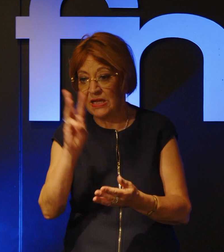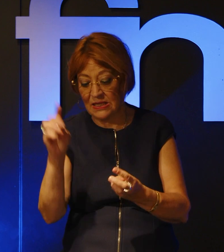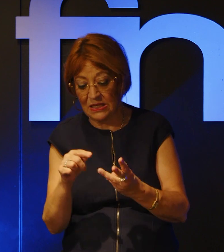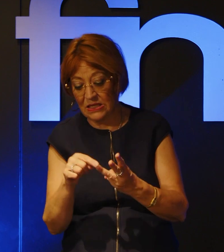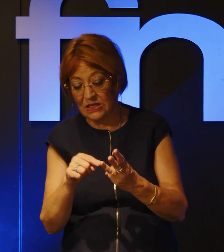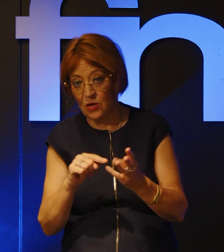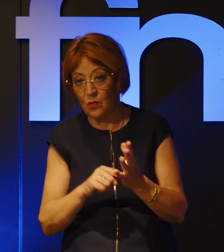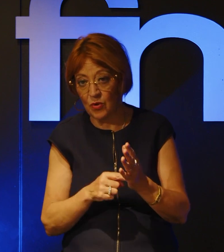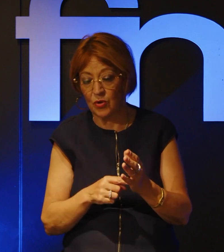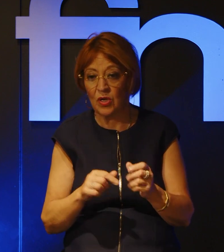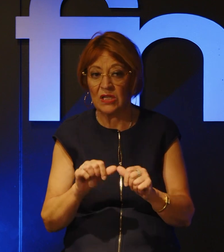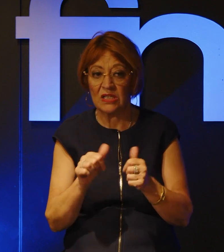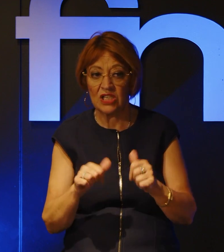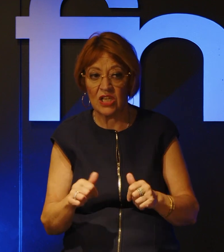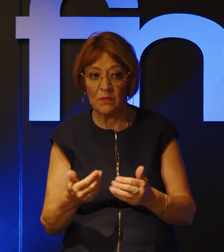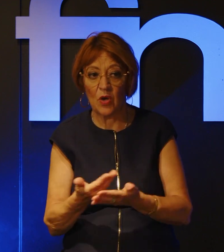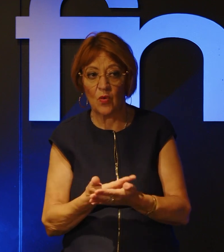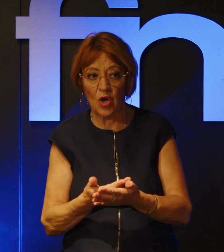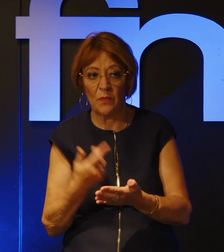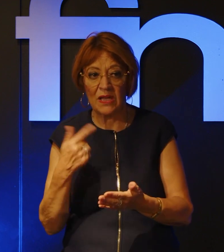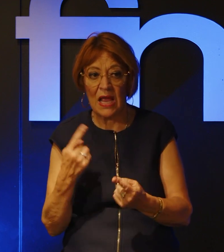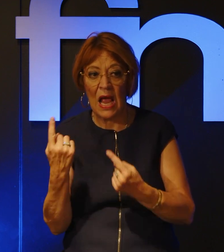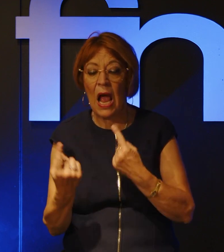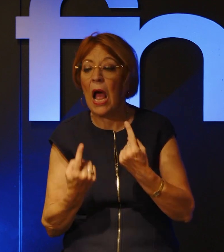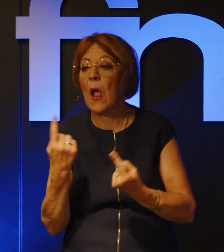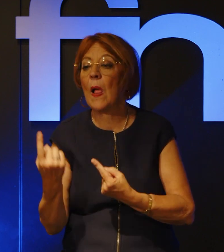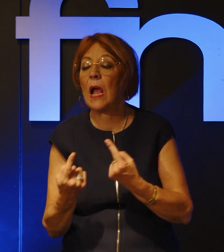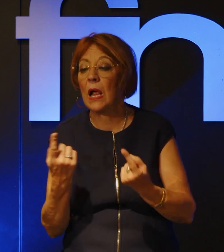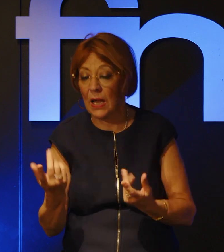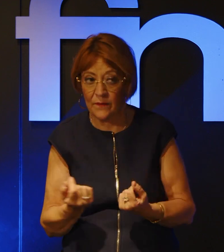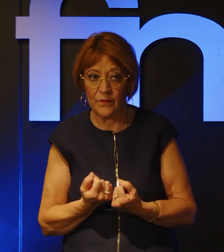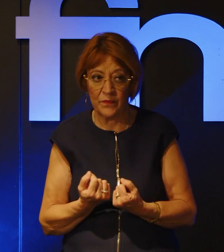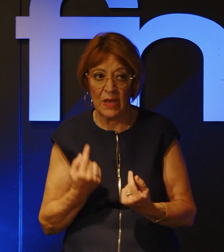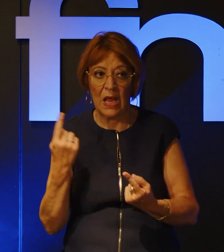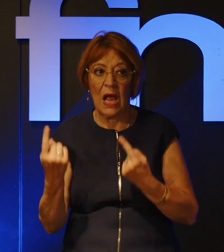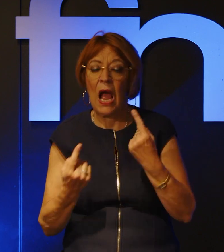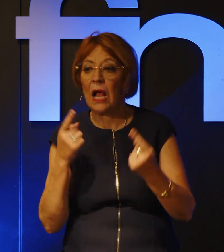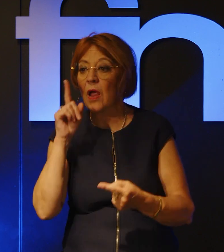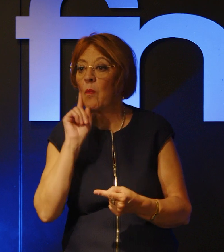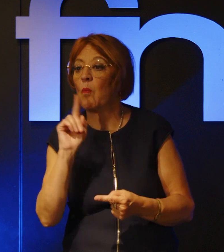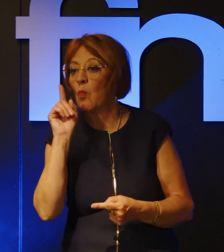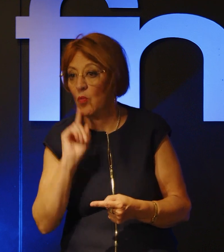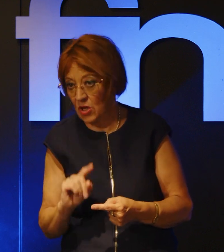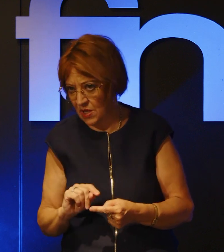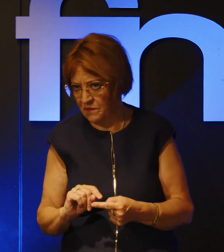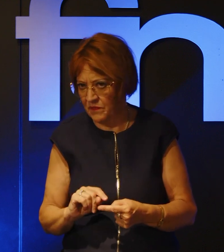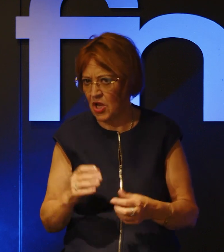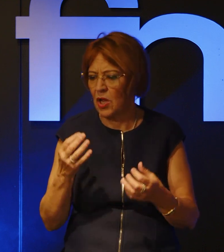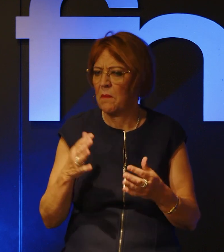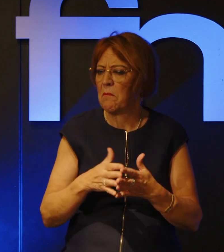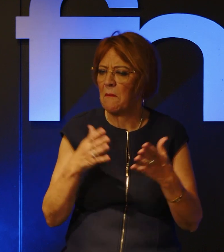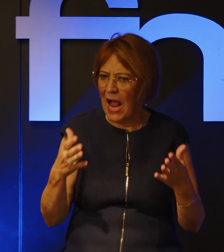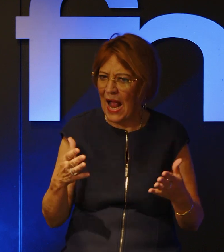ponto um sistema económico em que alguém eh normalmente alguém mulheres e normalmente muitas